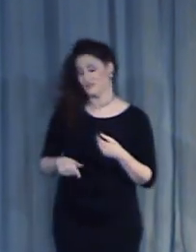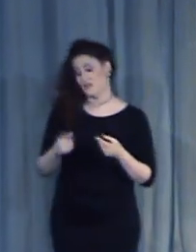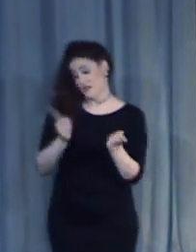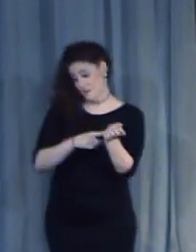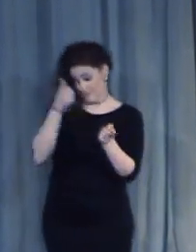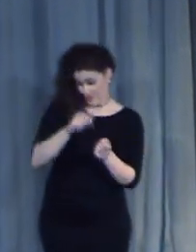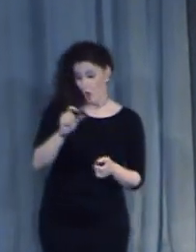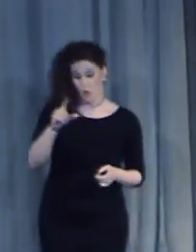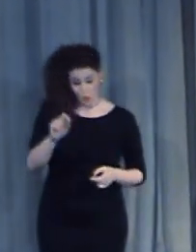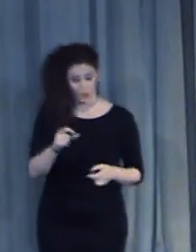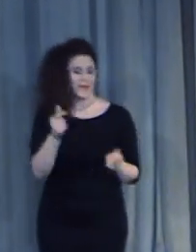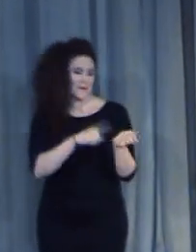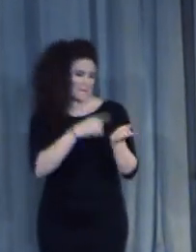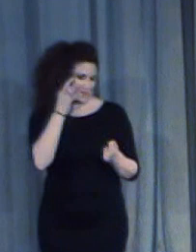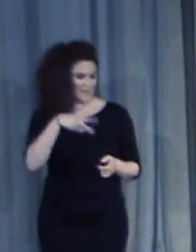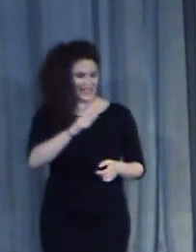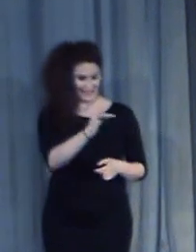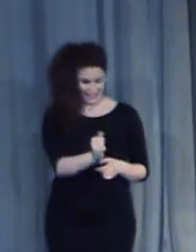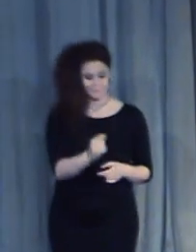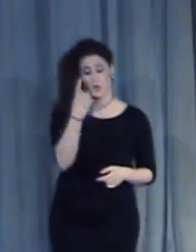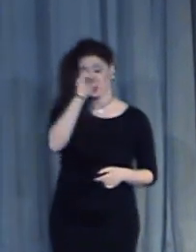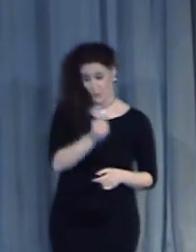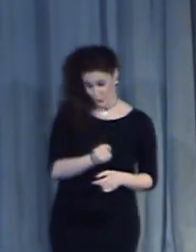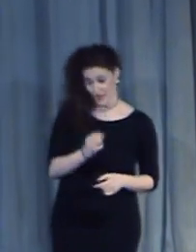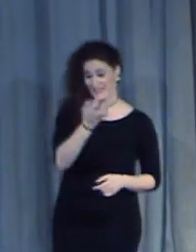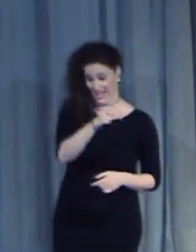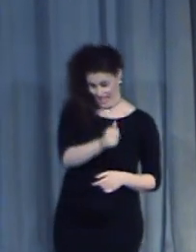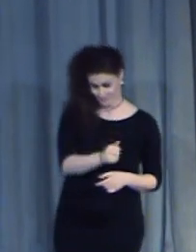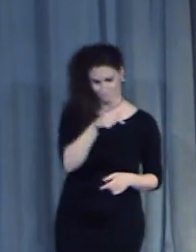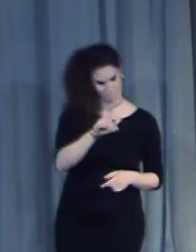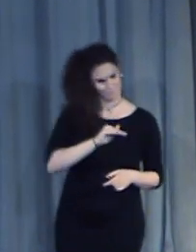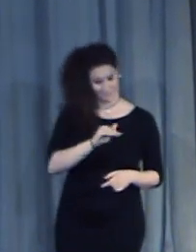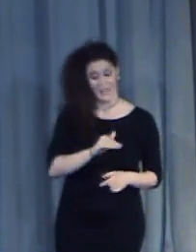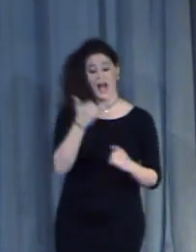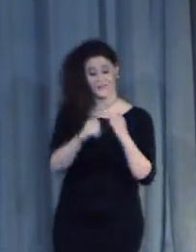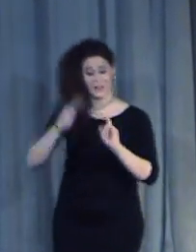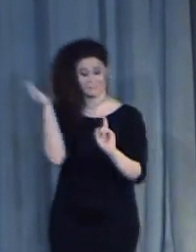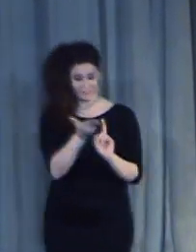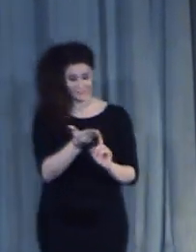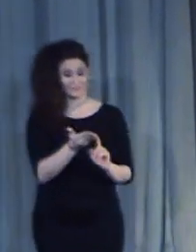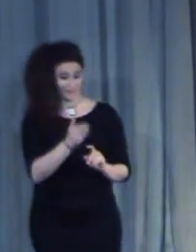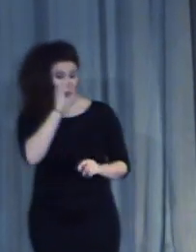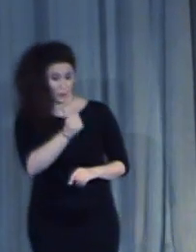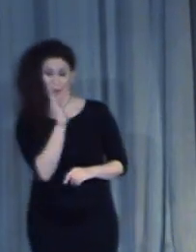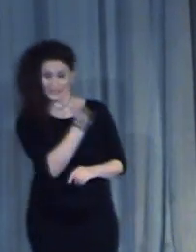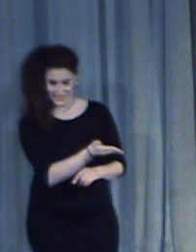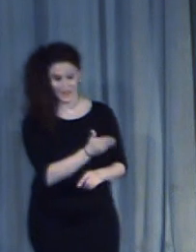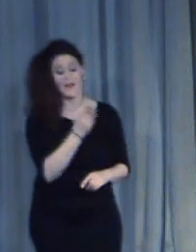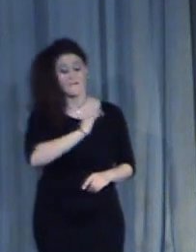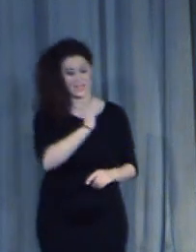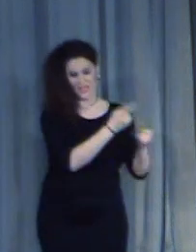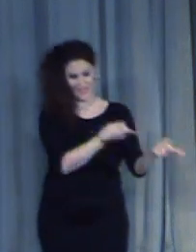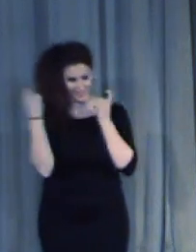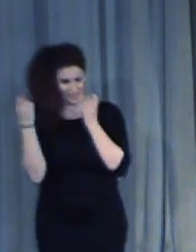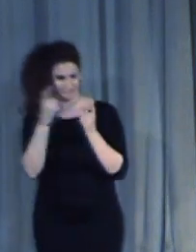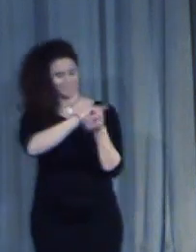su prima Nita, y una bruja, Tana. Es castigada por el brujo, arrebatándole el poder de la belleza, y